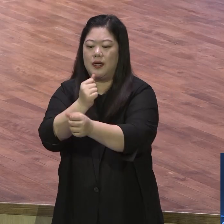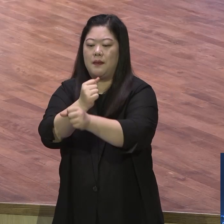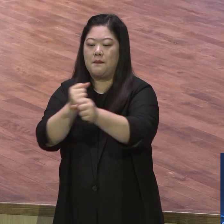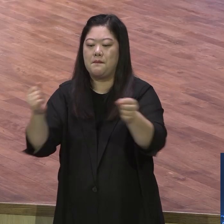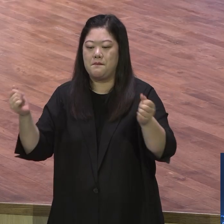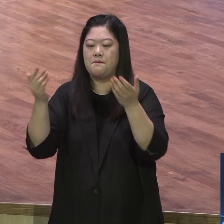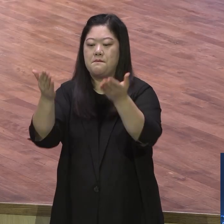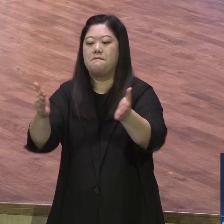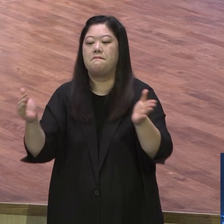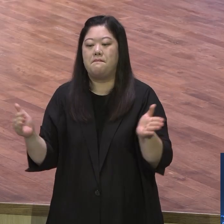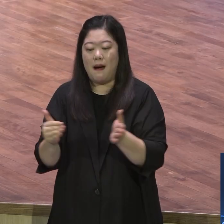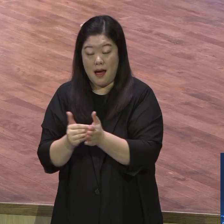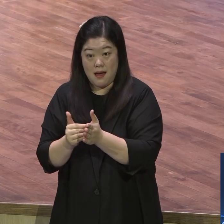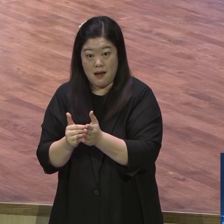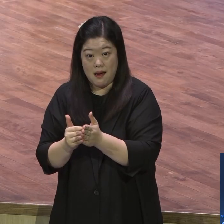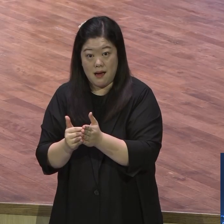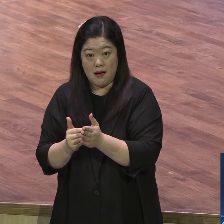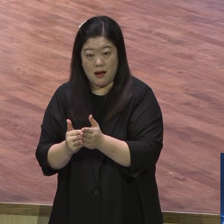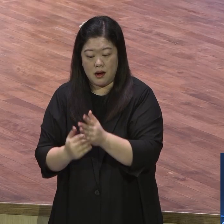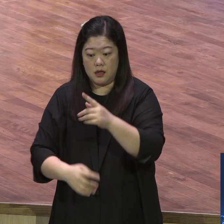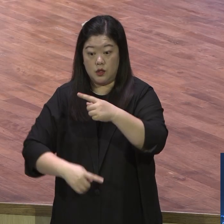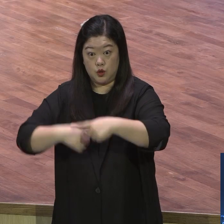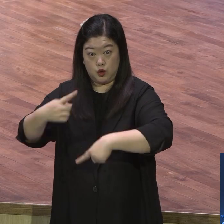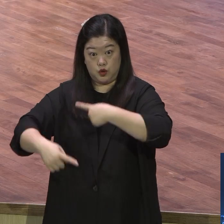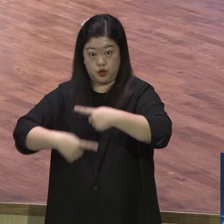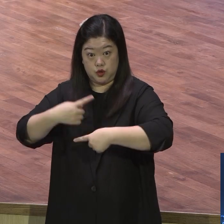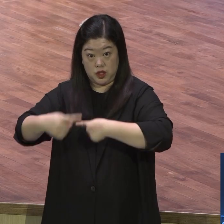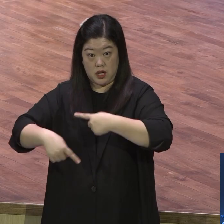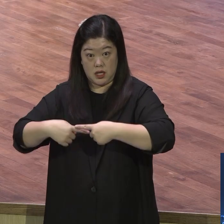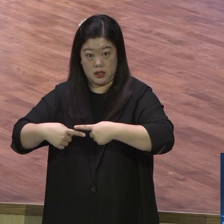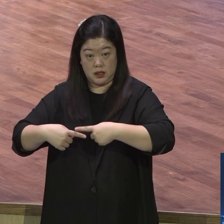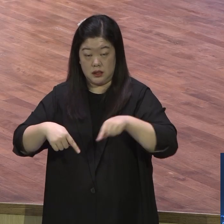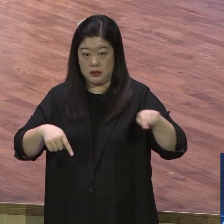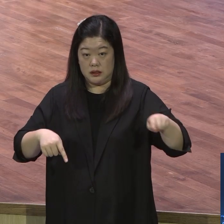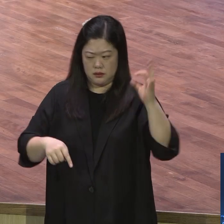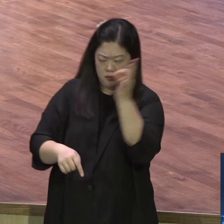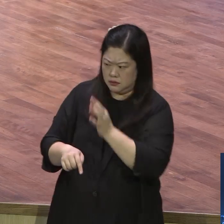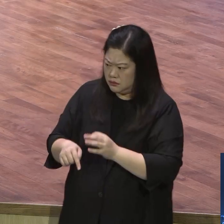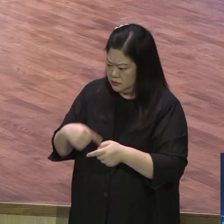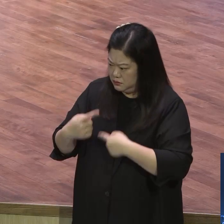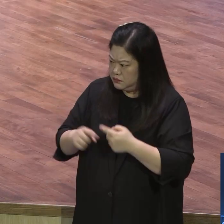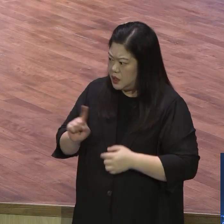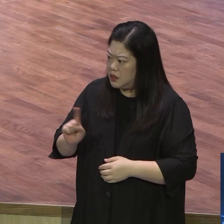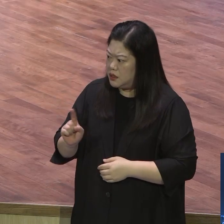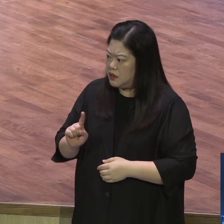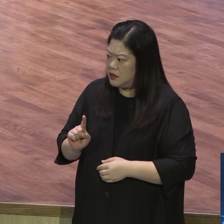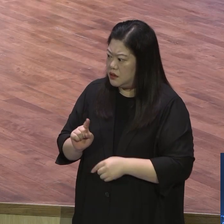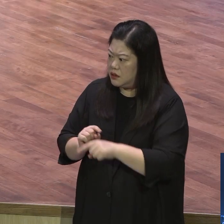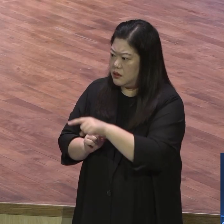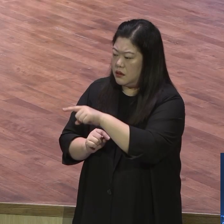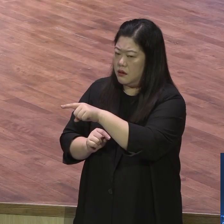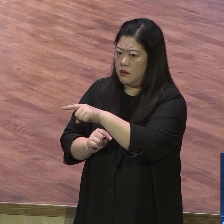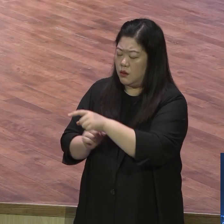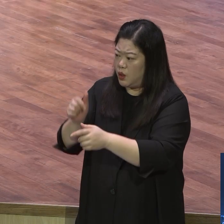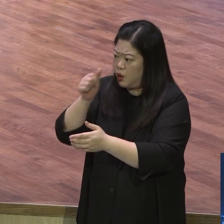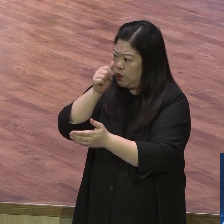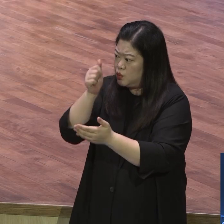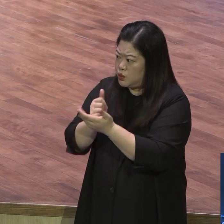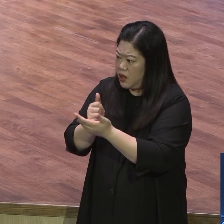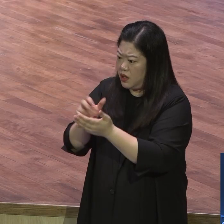말씀을 한 것 가지고 지금 서기관들이 수근거리고 있어요 수근거려 죄 문제를